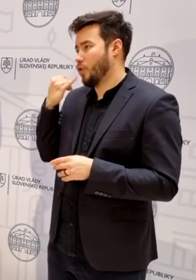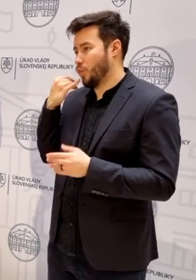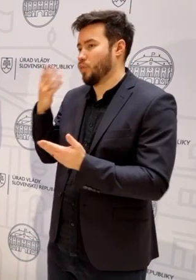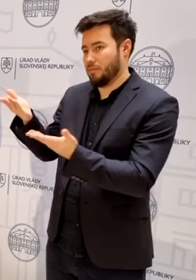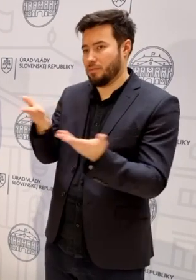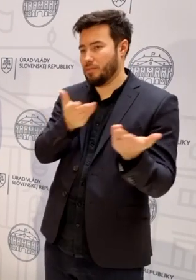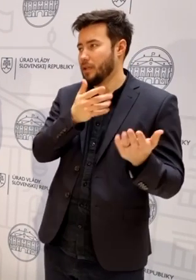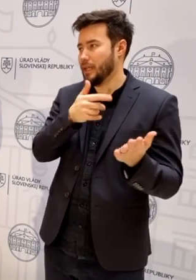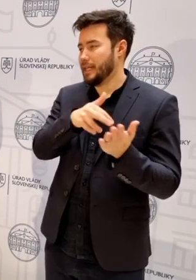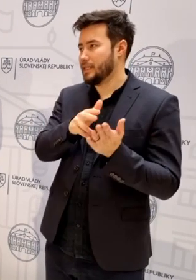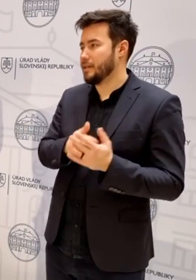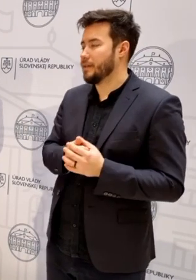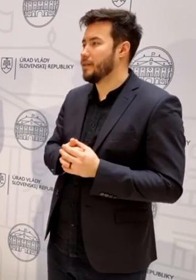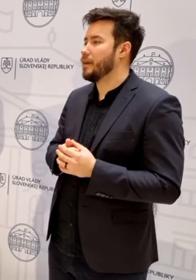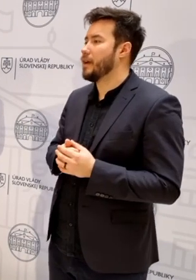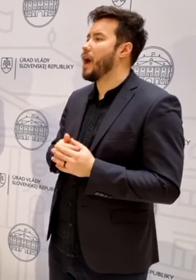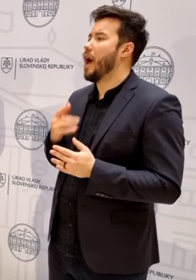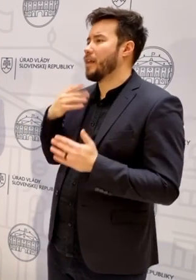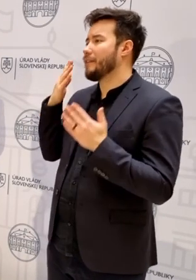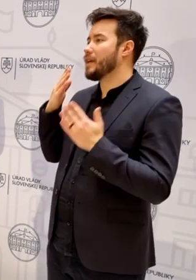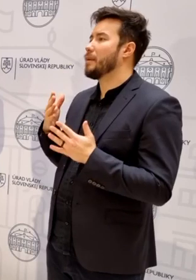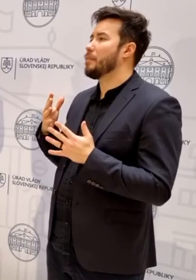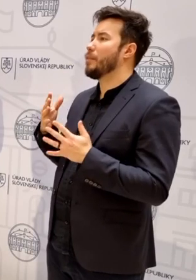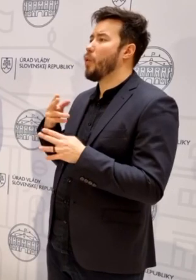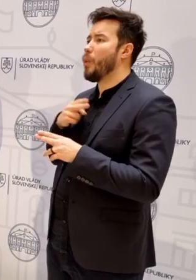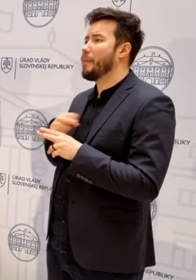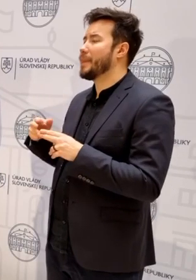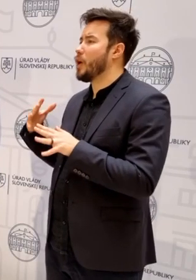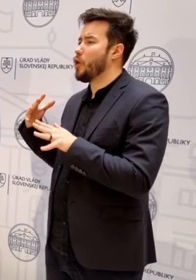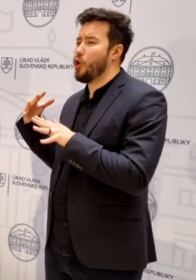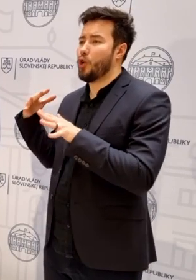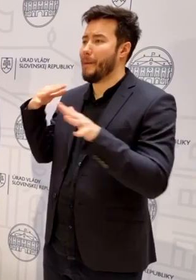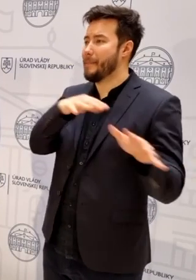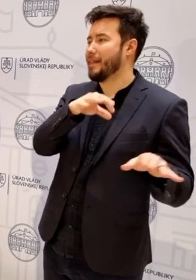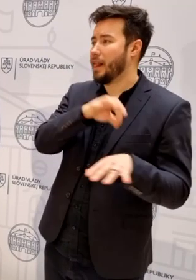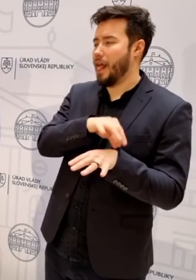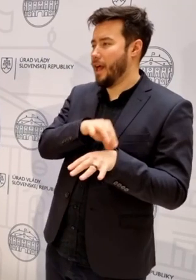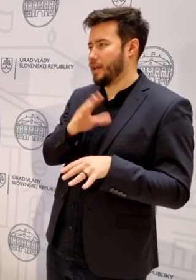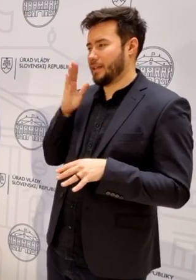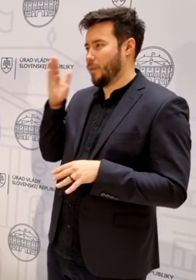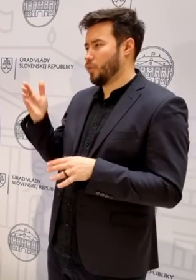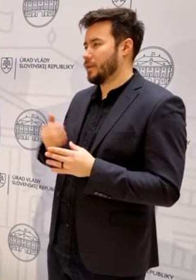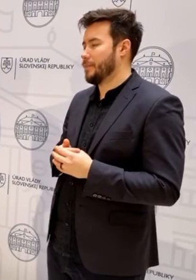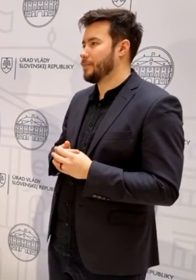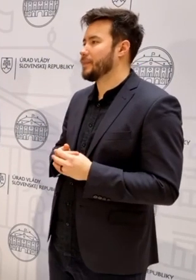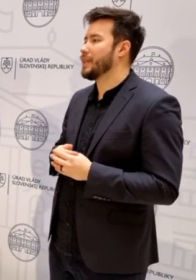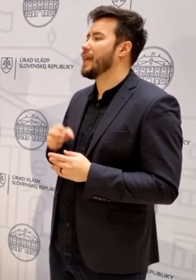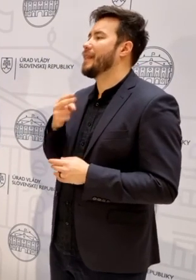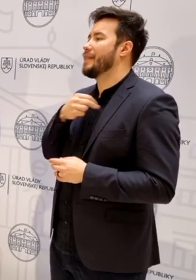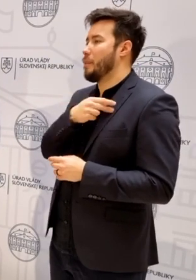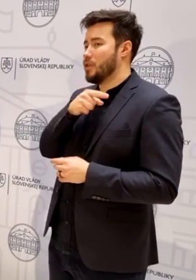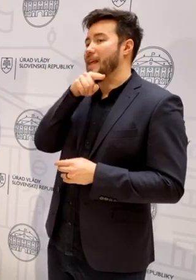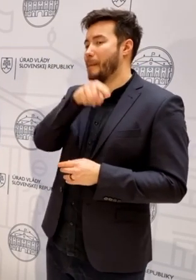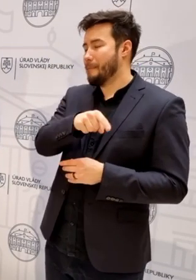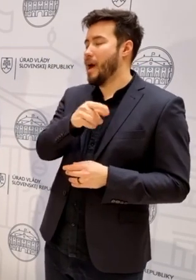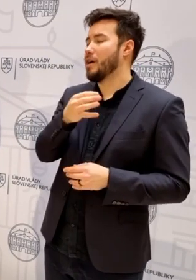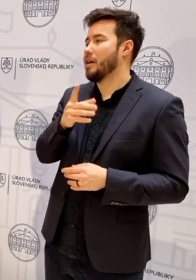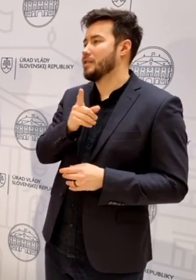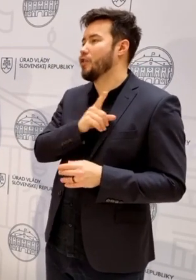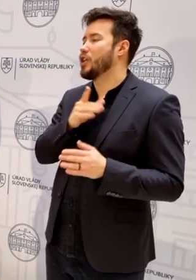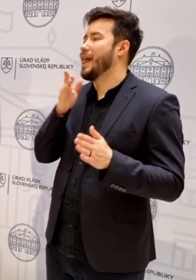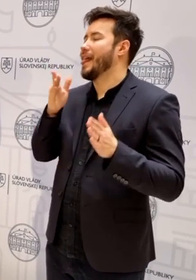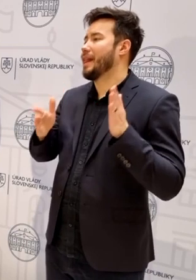Ale verím tomu, že nejakému hromadnému presunu lekáru nedôjde a tá nemocnica má svoje limity tiež, takže to je